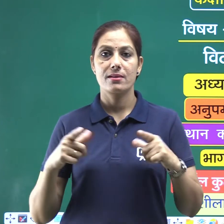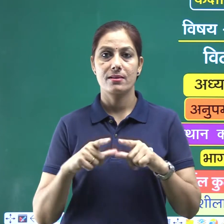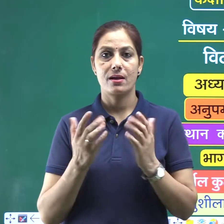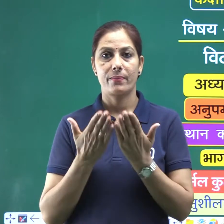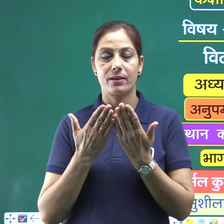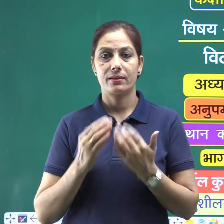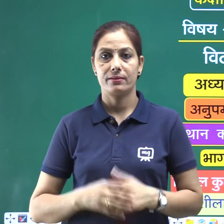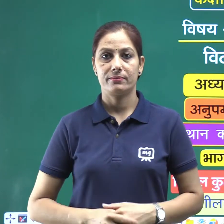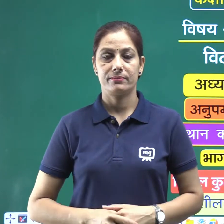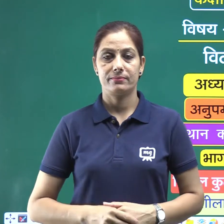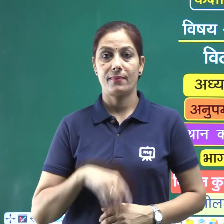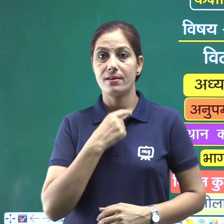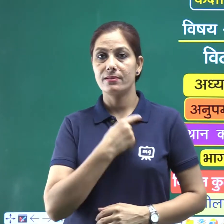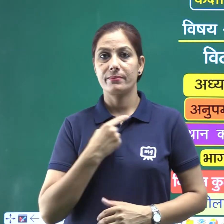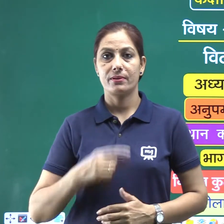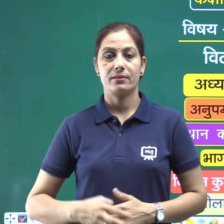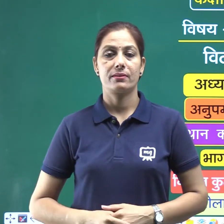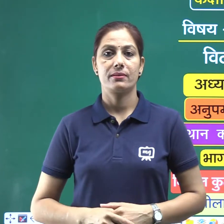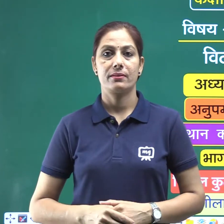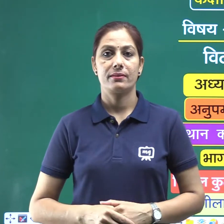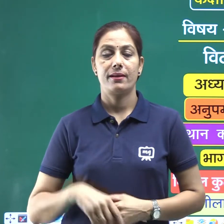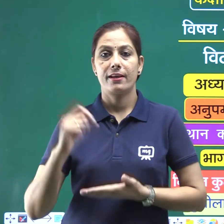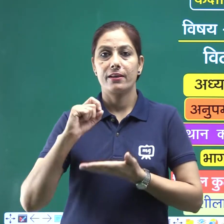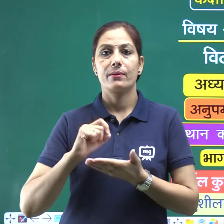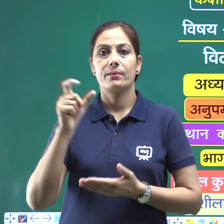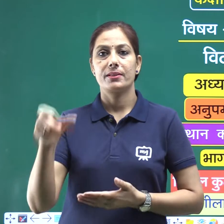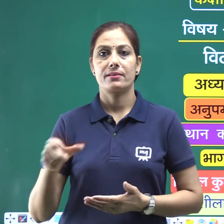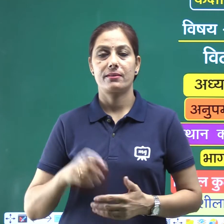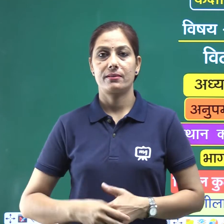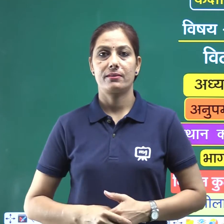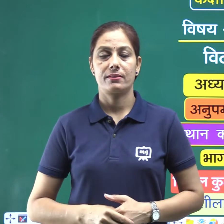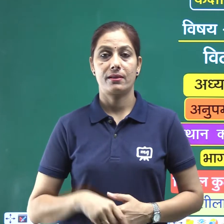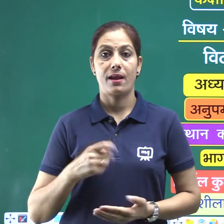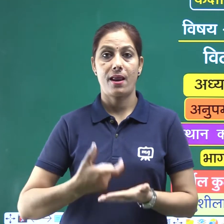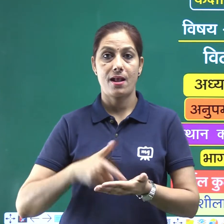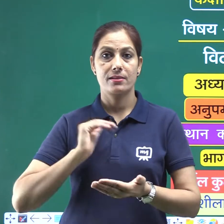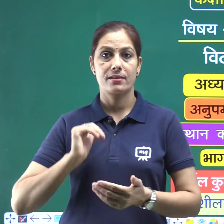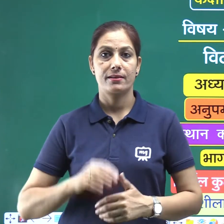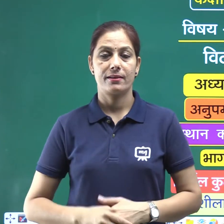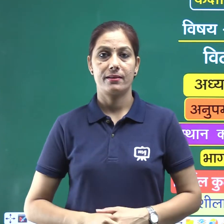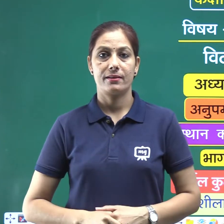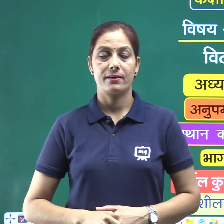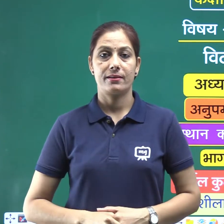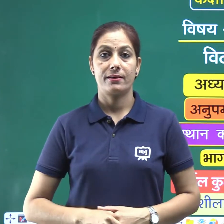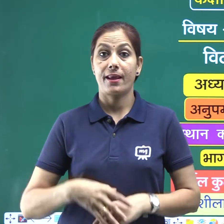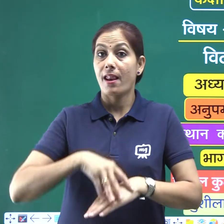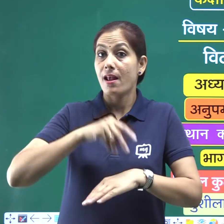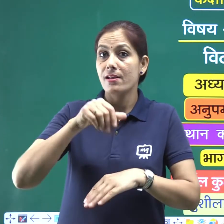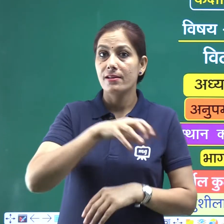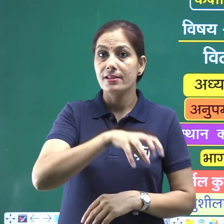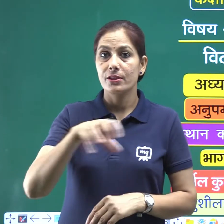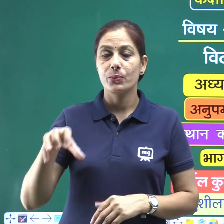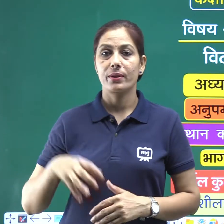था, जिसमें लेखक ने राजस्थान के रेगिस्तानी क्षेत्रों